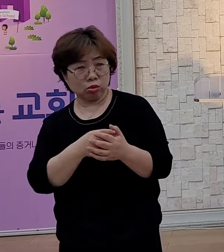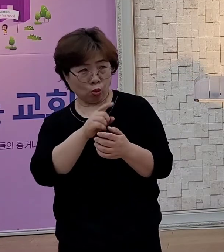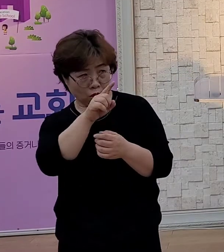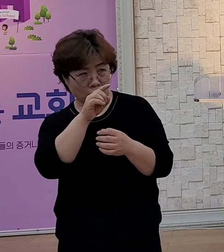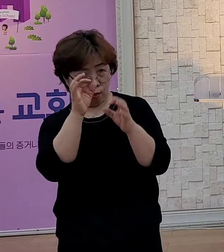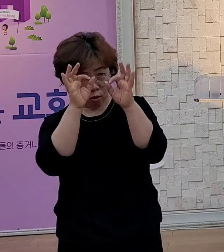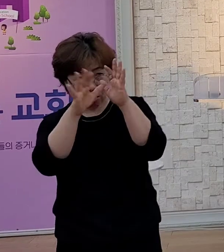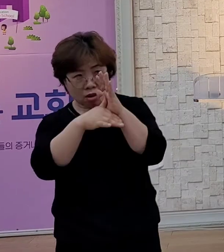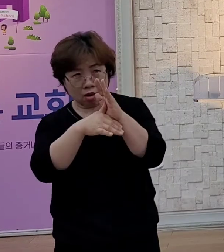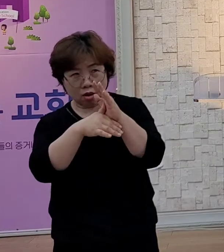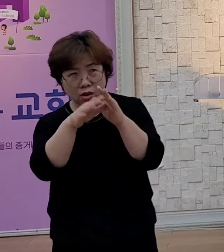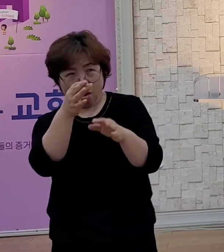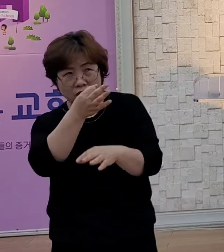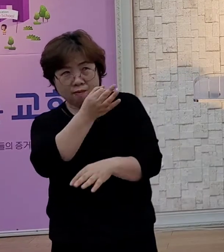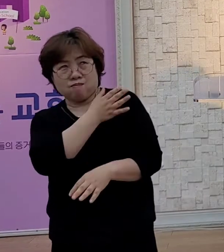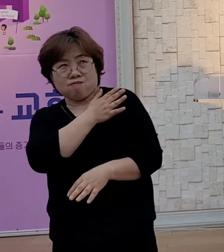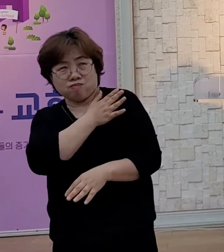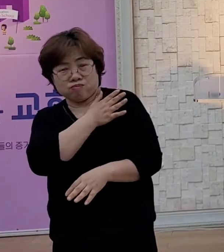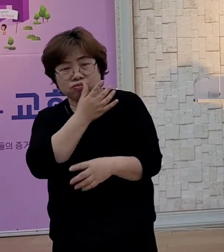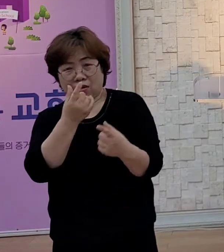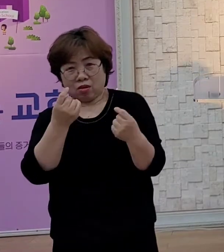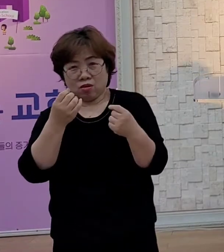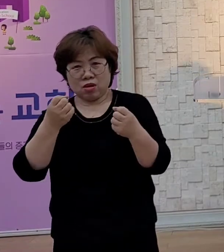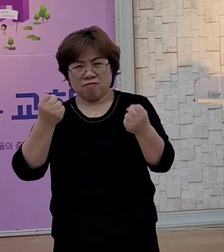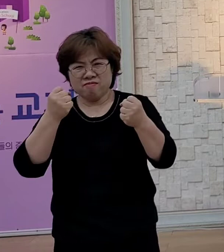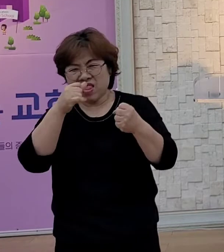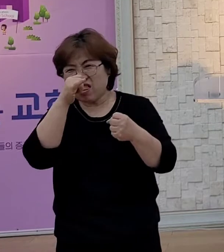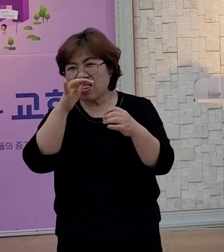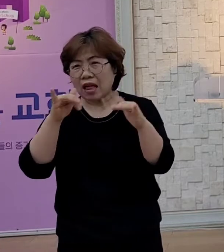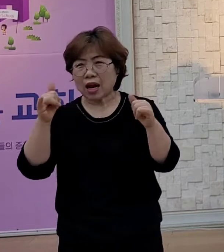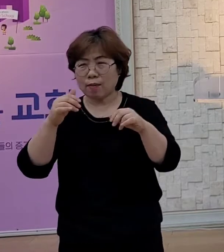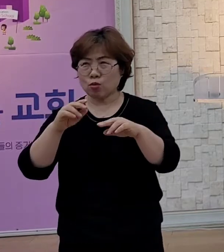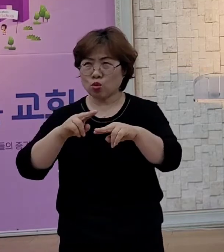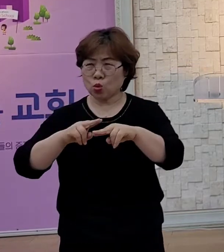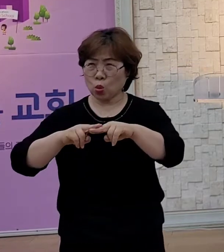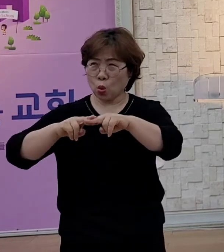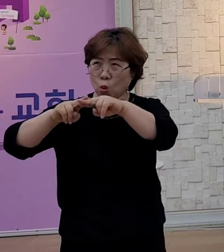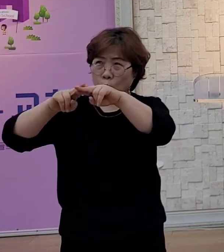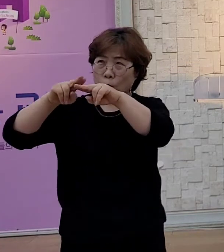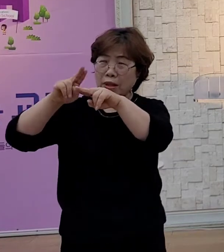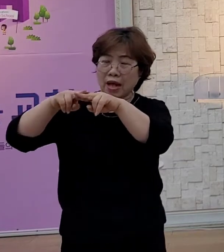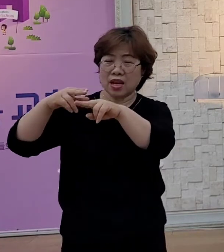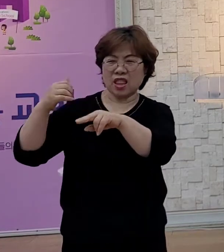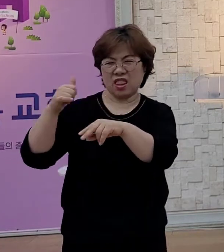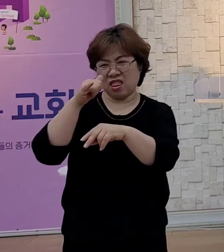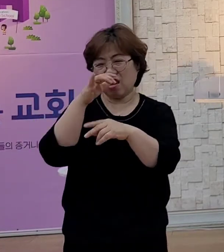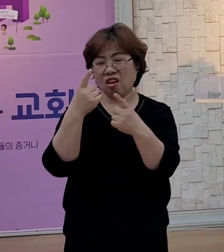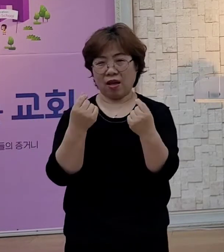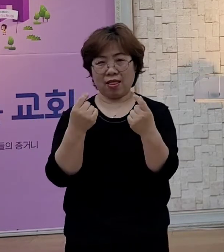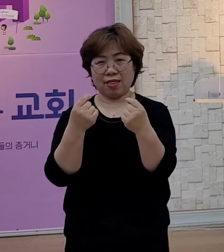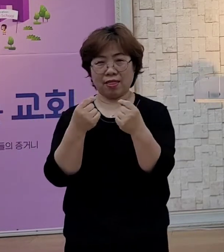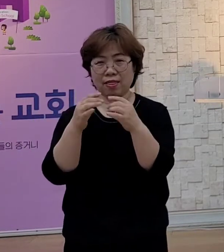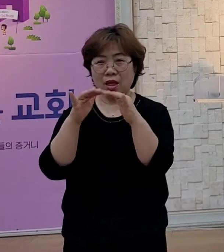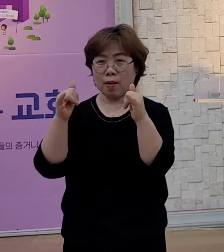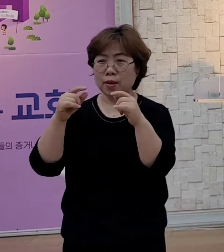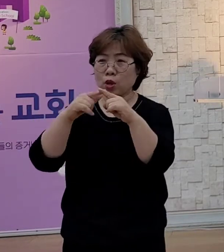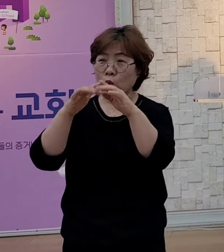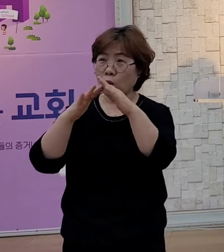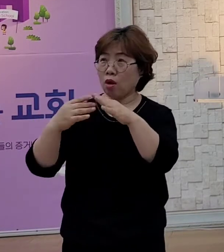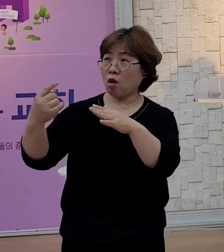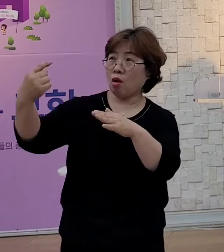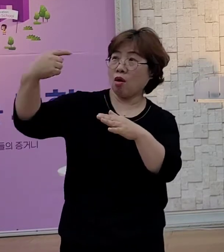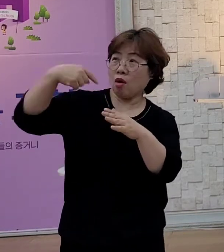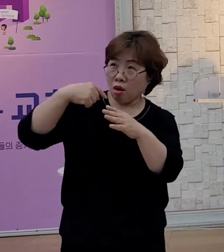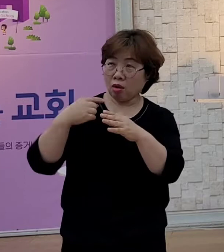때 재력도 있고 이 사람은 뭔가 높은 지위도 있고 그런 사람인 것을 단번에